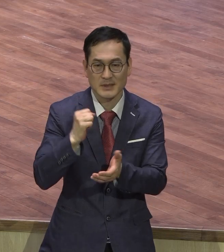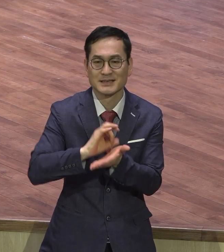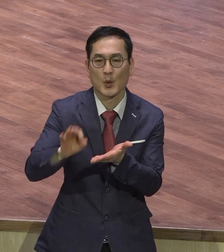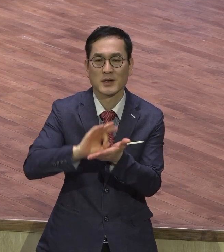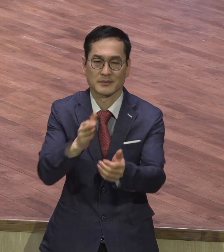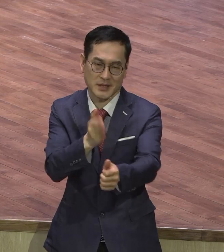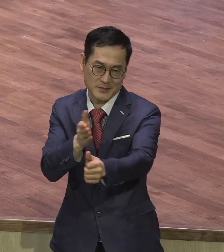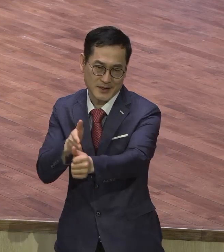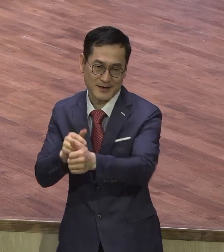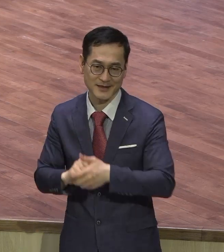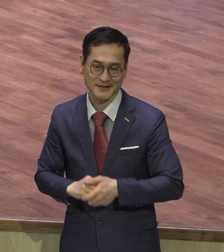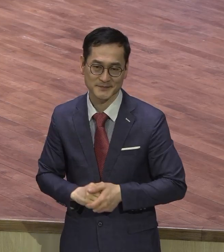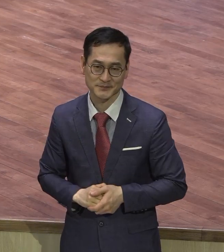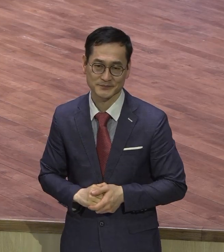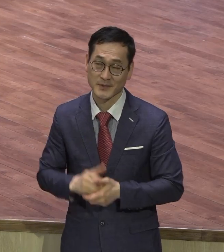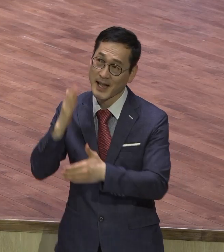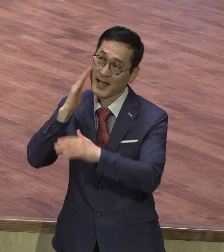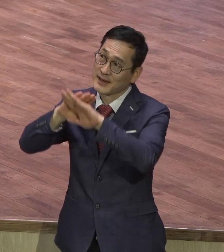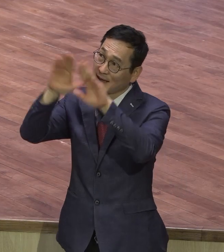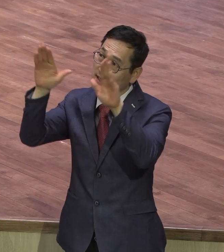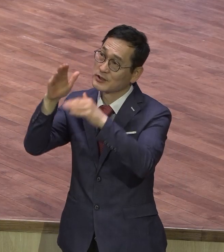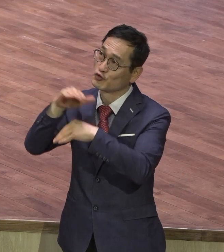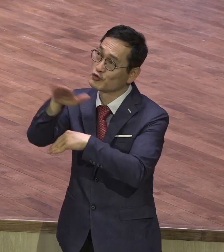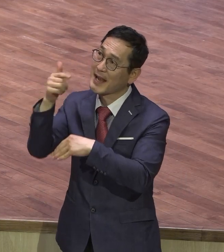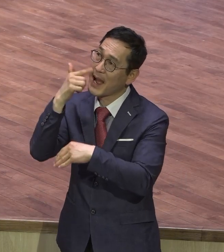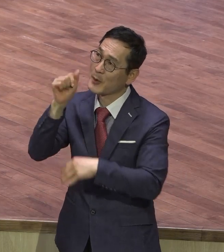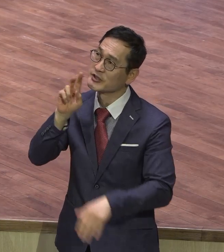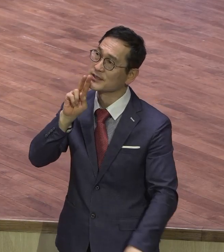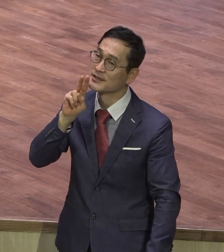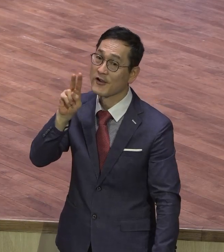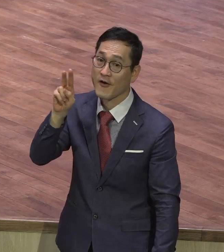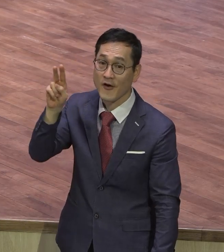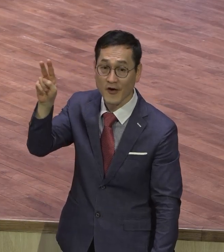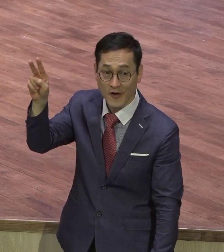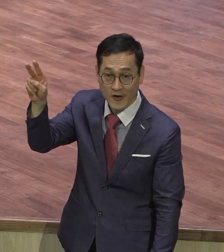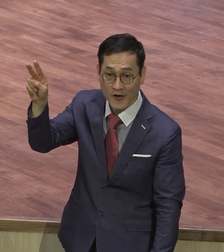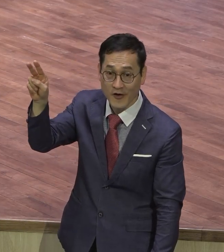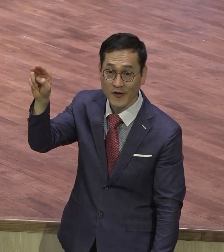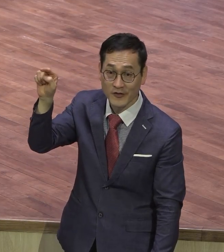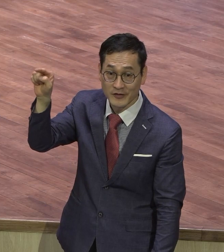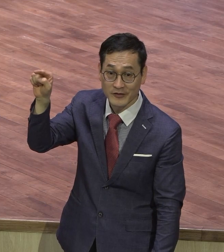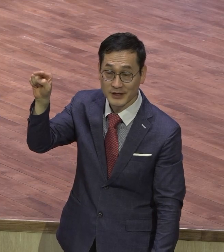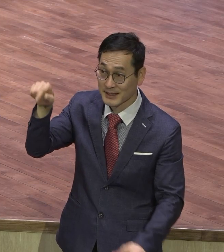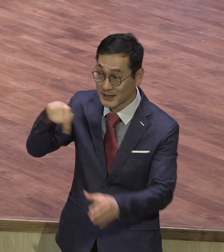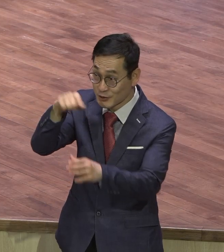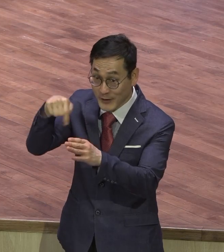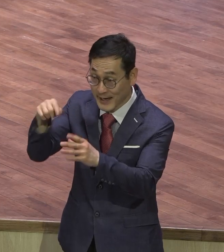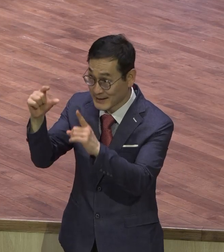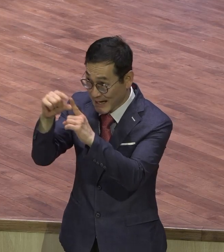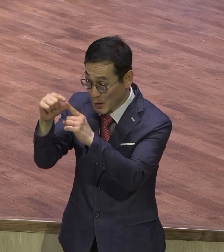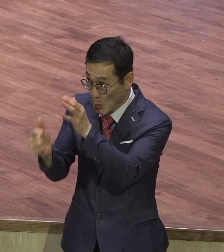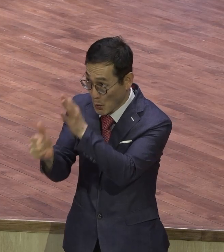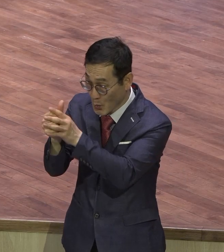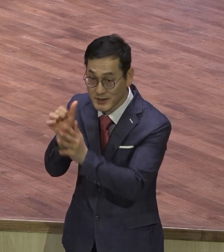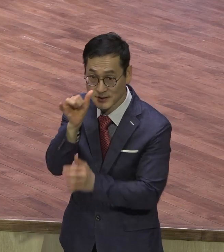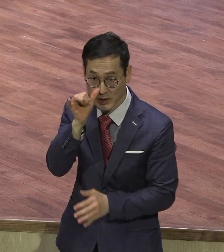하늘에 계신 우리 아버지여, 이 표현 속에 독특한 단어가 한 가지 들어가 있습니다.